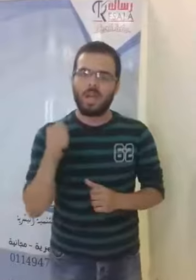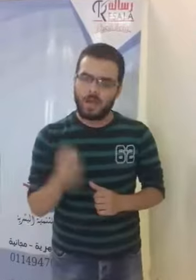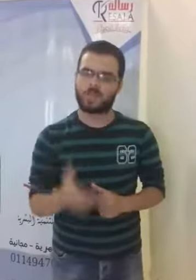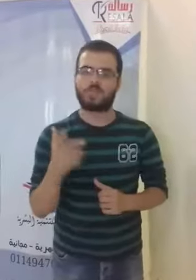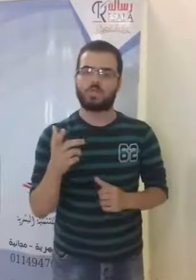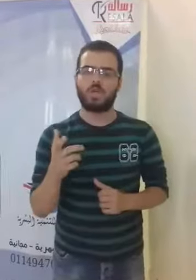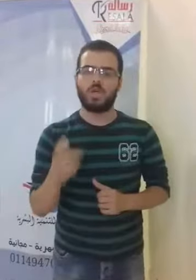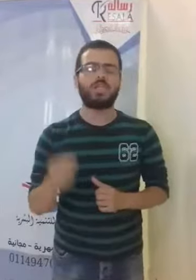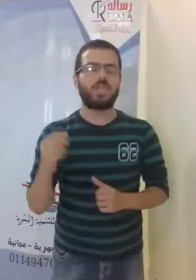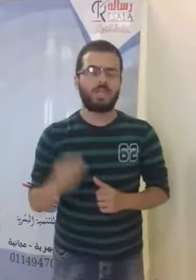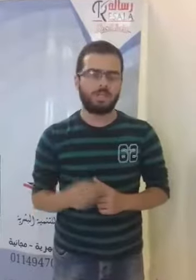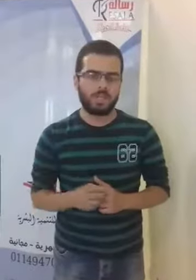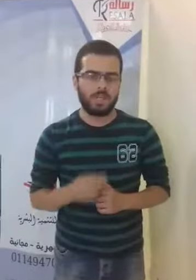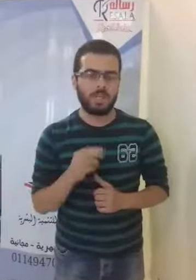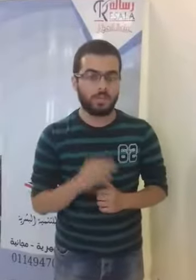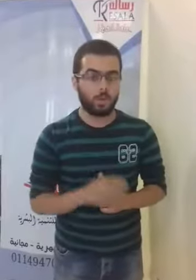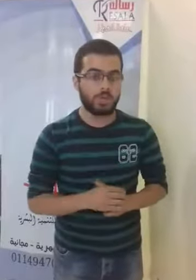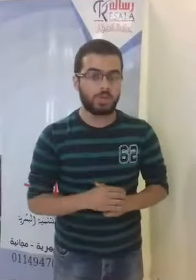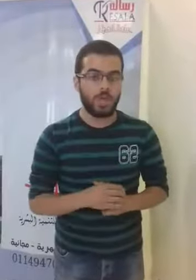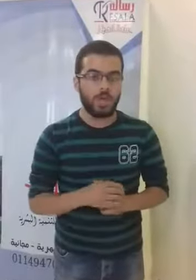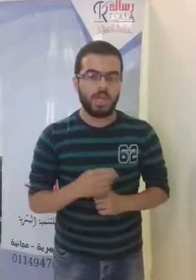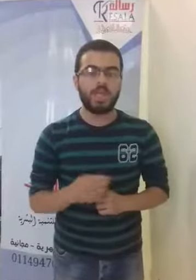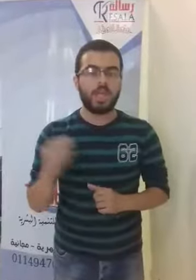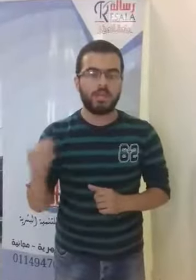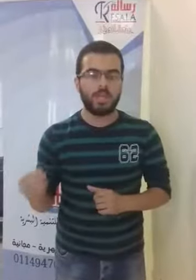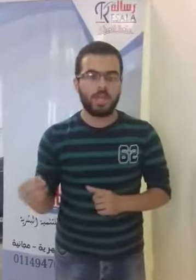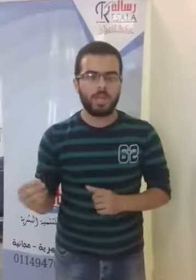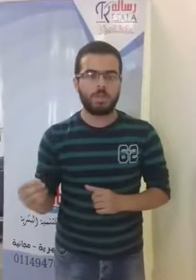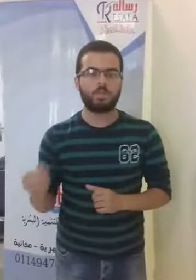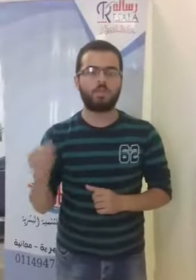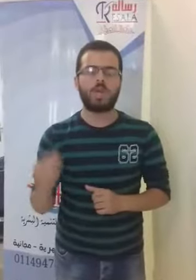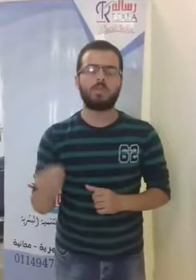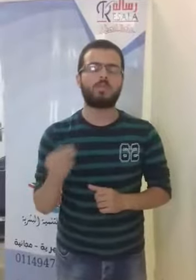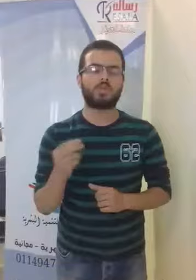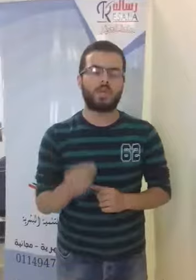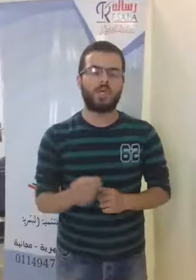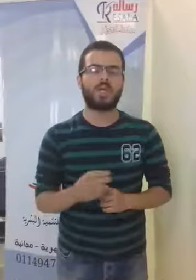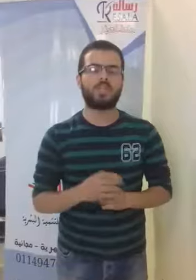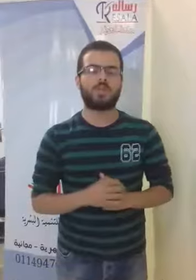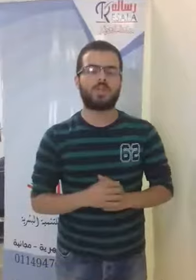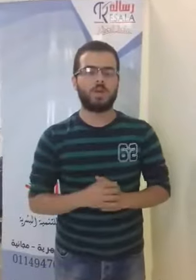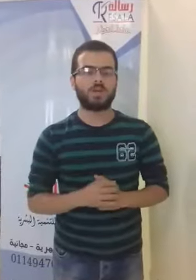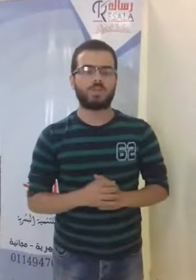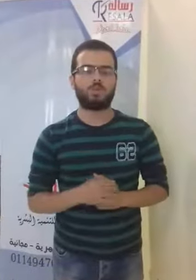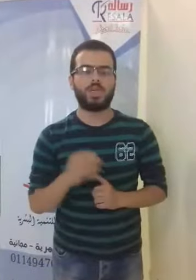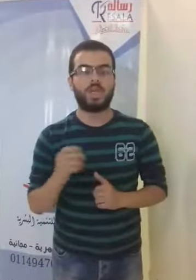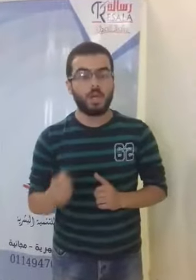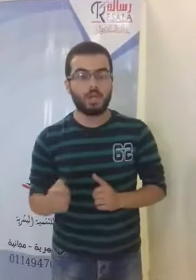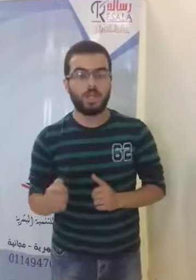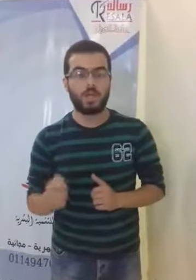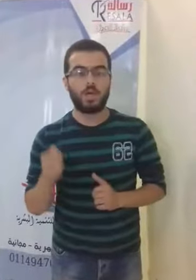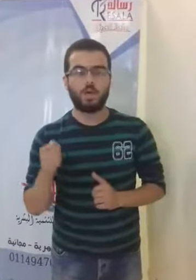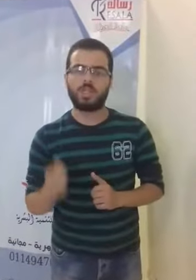والعصر ان الانسان لفي خسر الا الذين امنوا وعملوا الصالحات وتواصوا بالحق